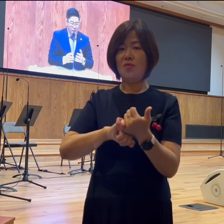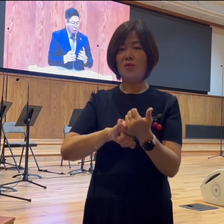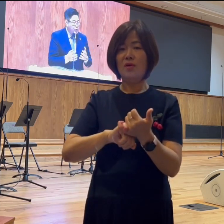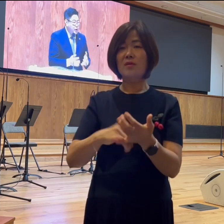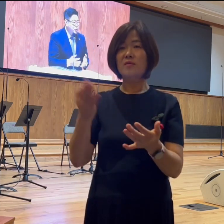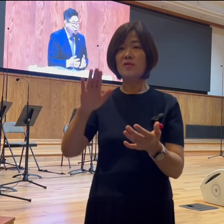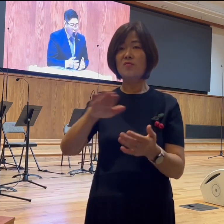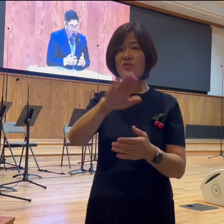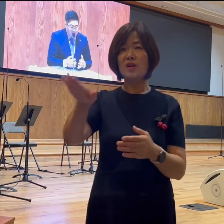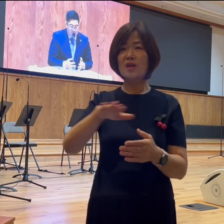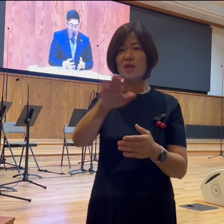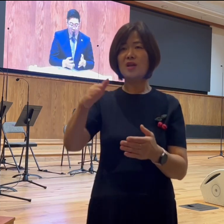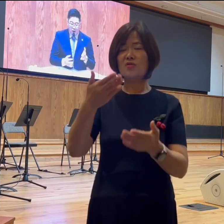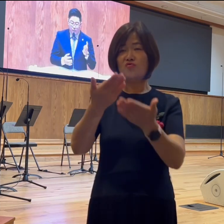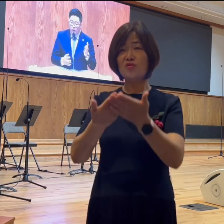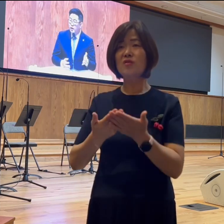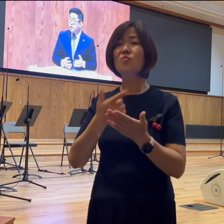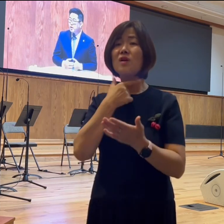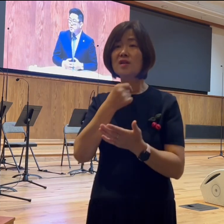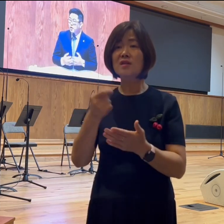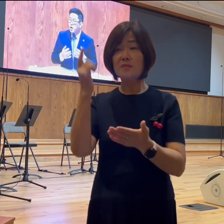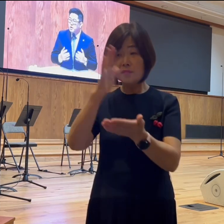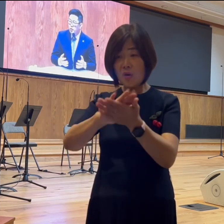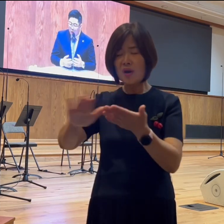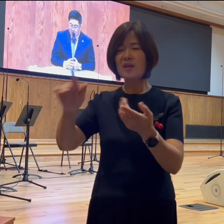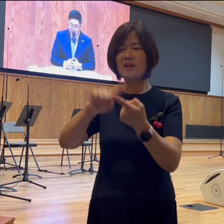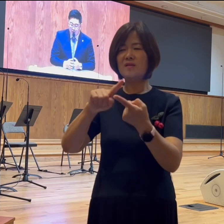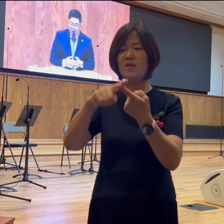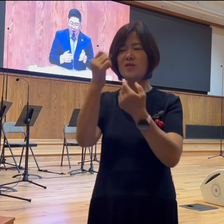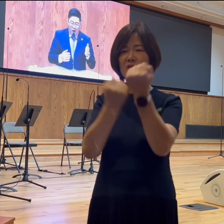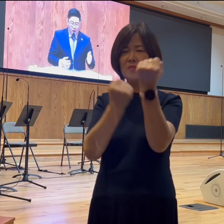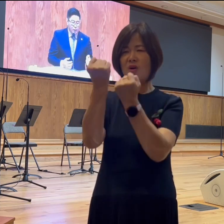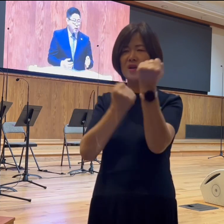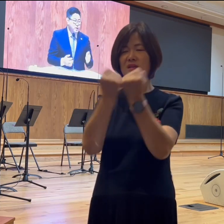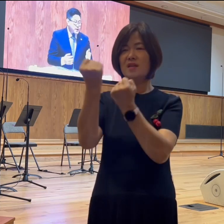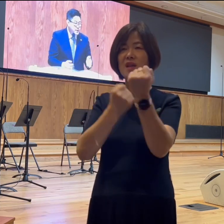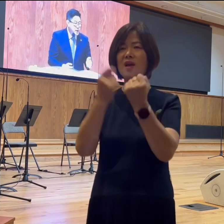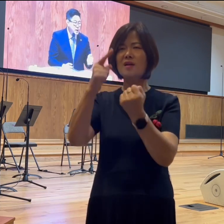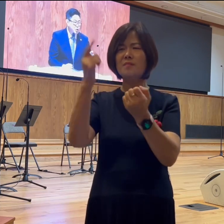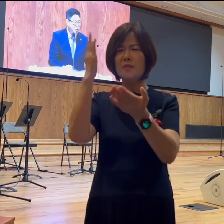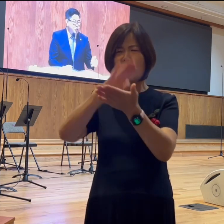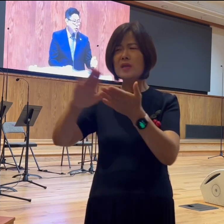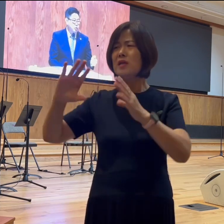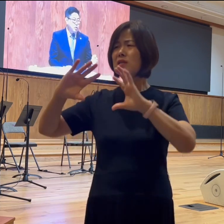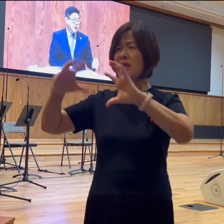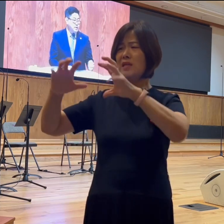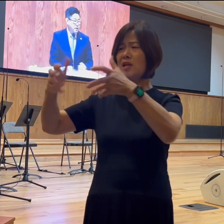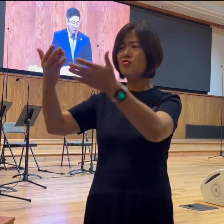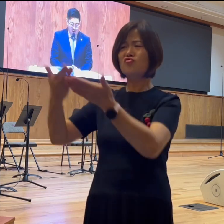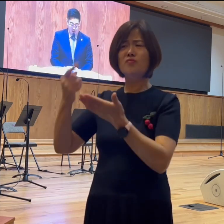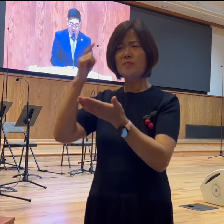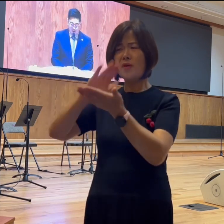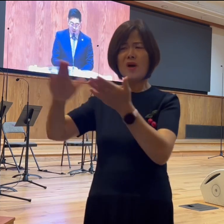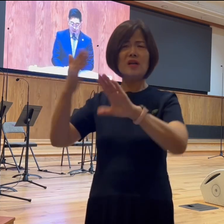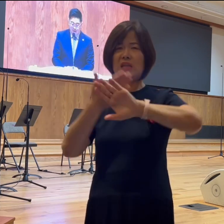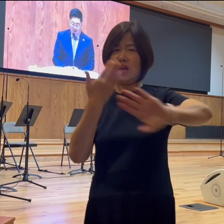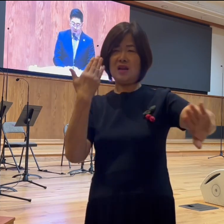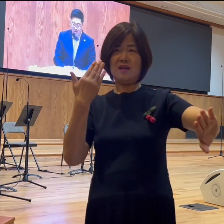그러시면서 우리에게 주기 원하신다는 이 평안에 대해서 설명하시는데, 그 평안은 세상이 주는 것과 같지 않다.